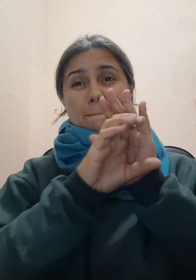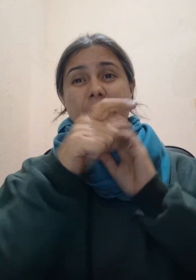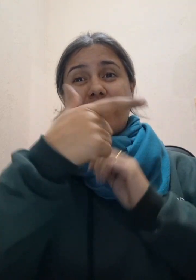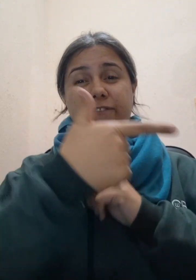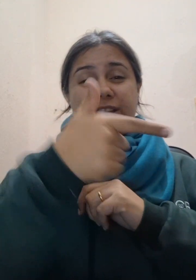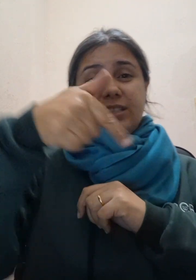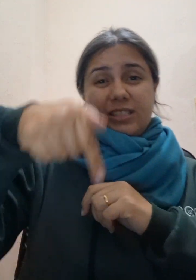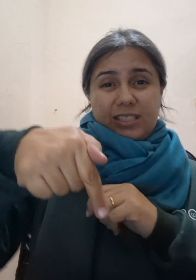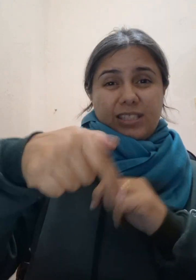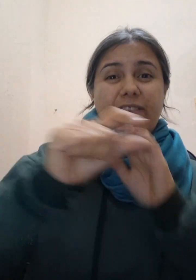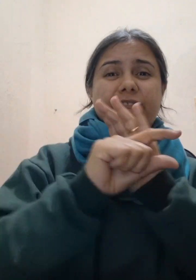Depois, em Jó,